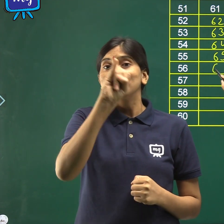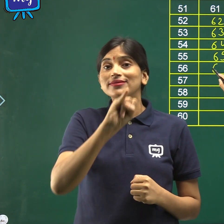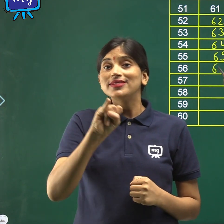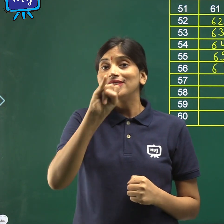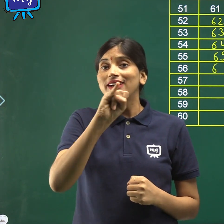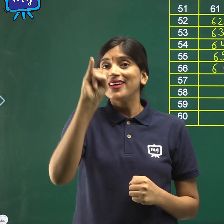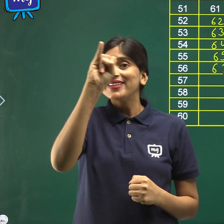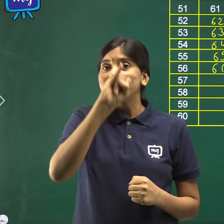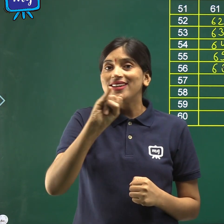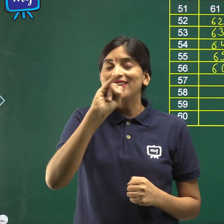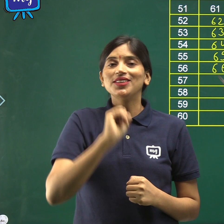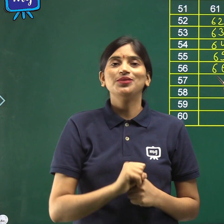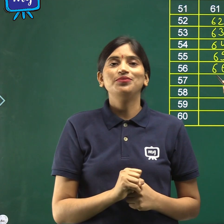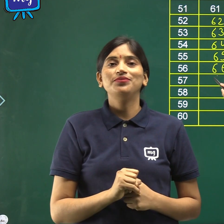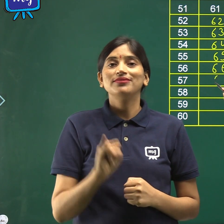66,